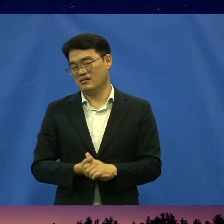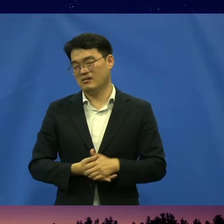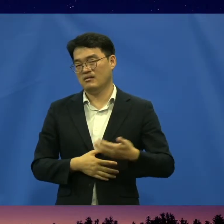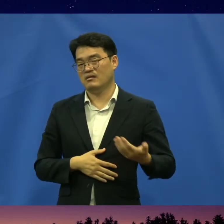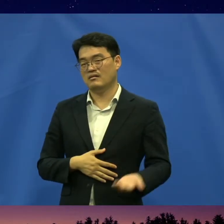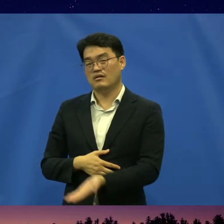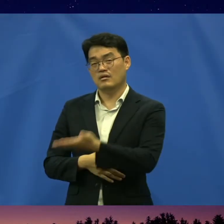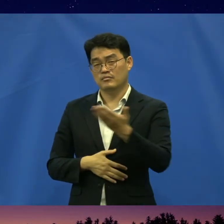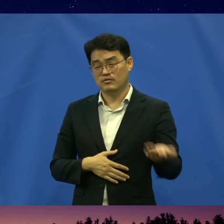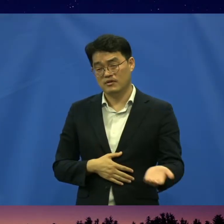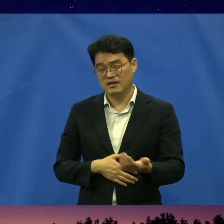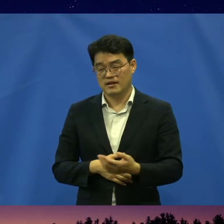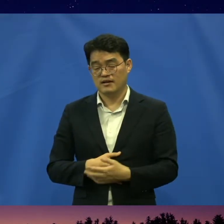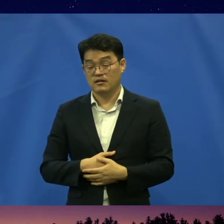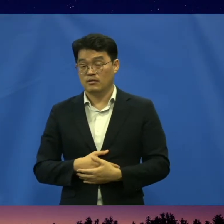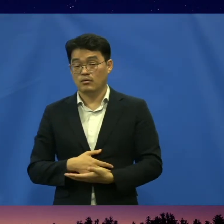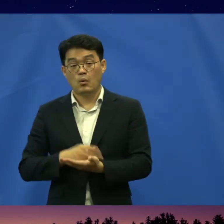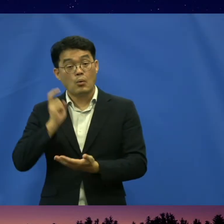신식증은 너무